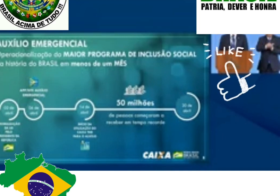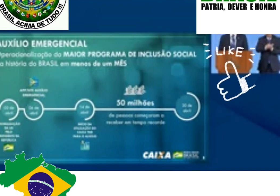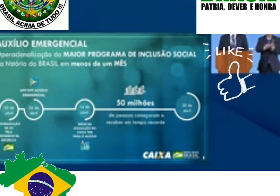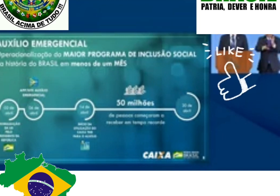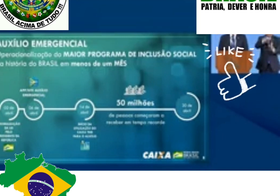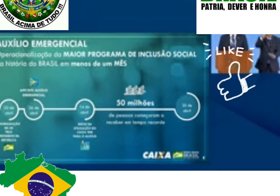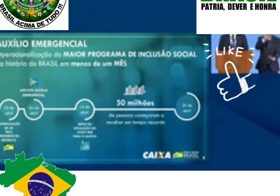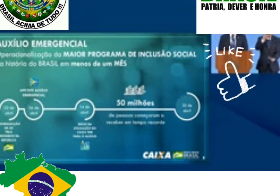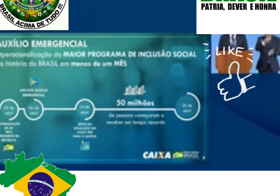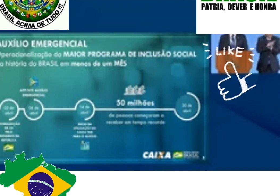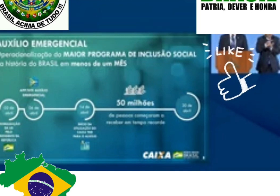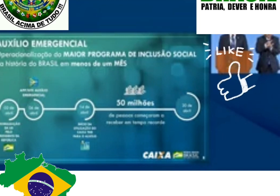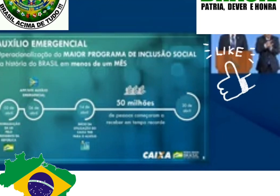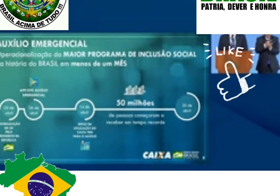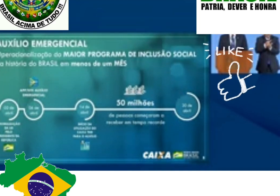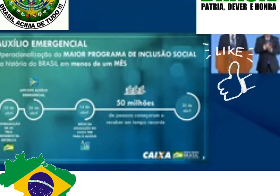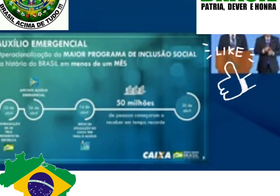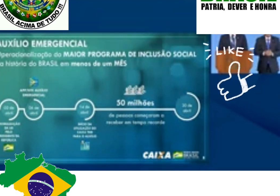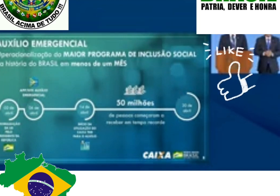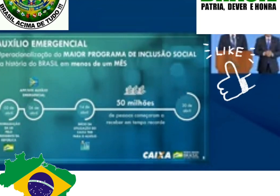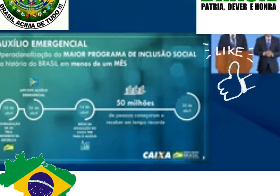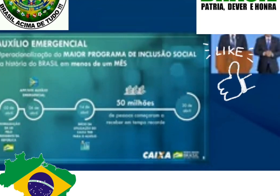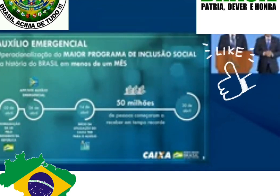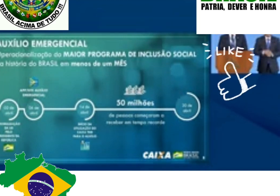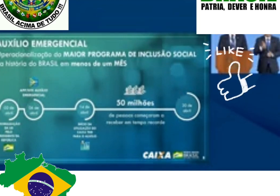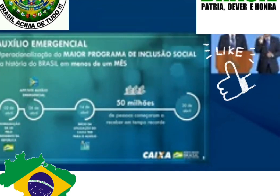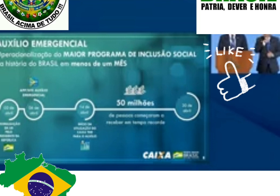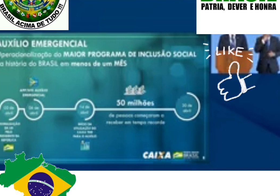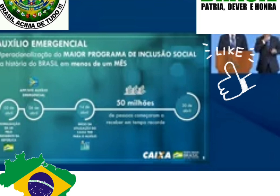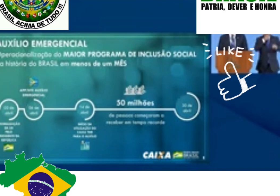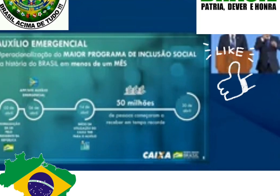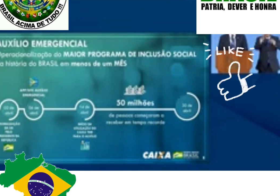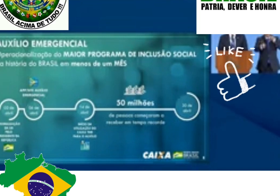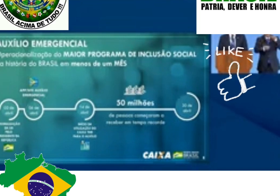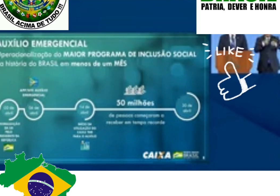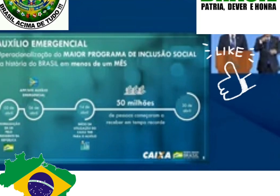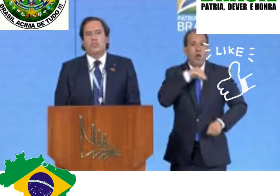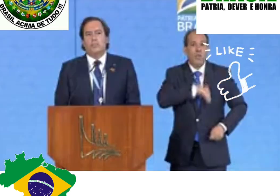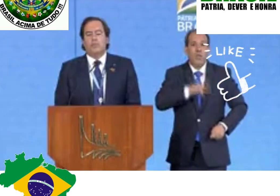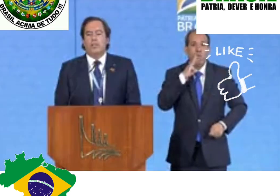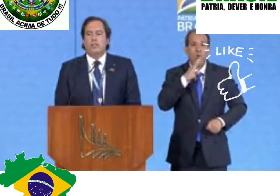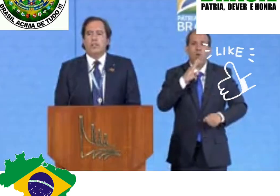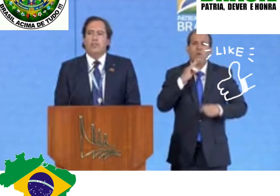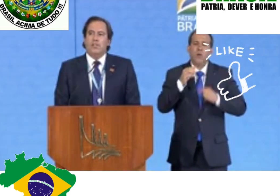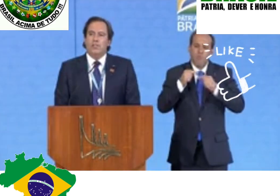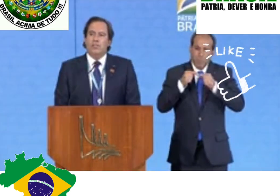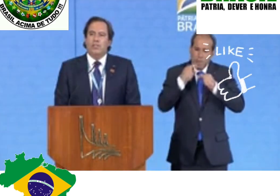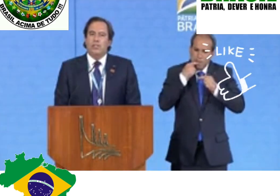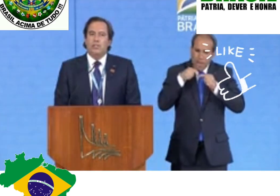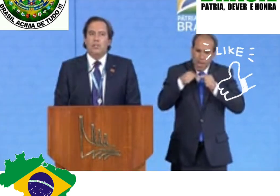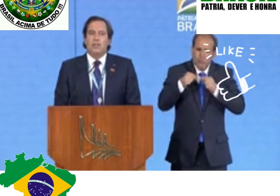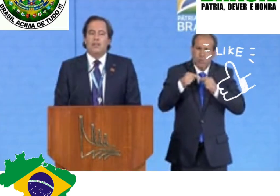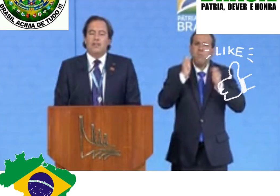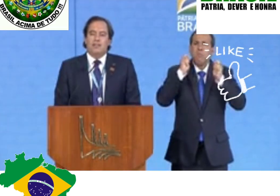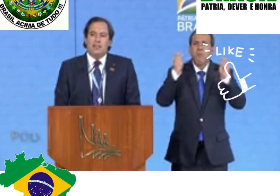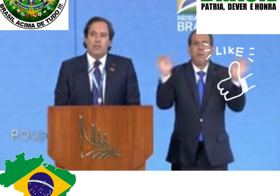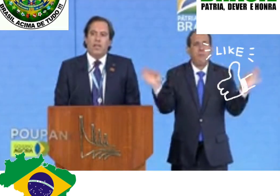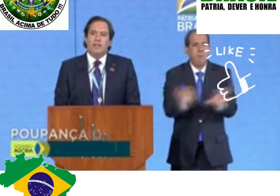dia. E a gente começou a pagar via o auxílio alguns dias depois, em 20